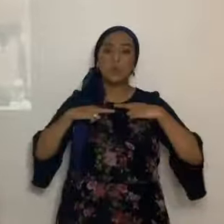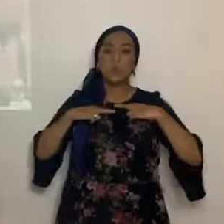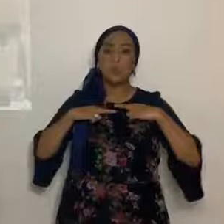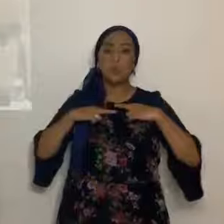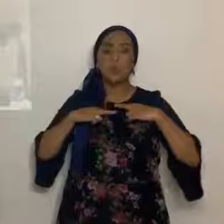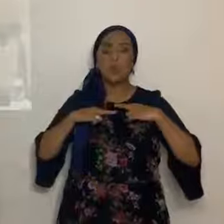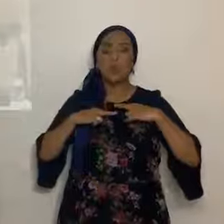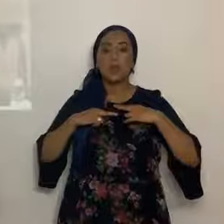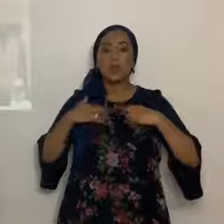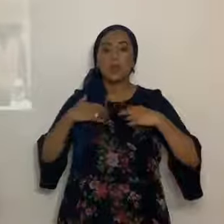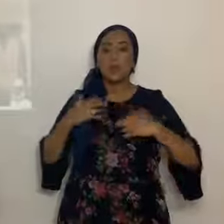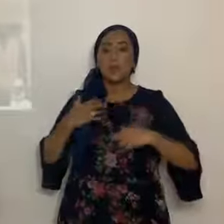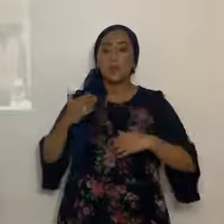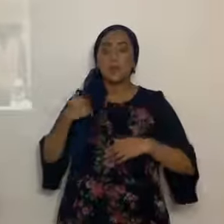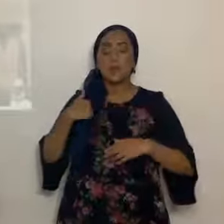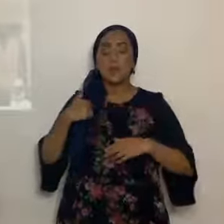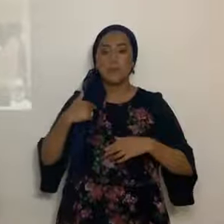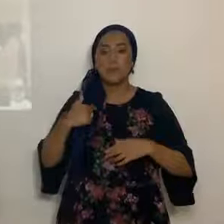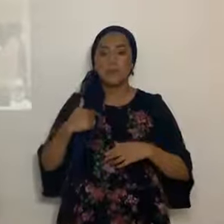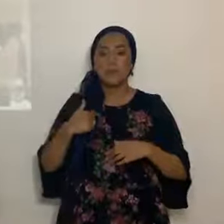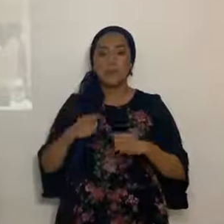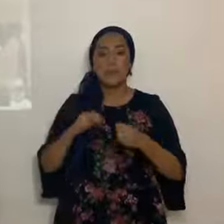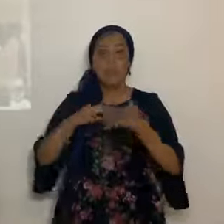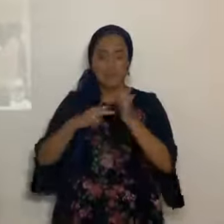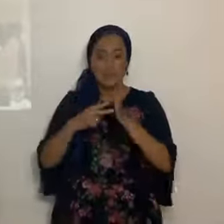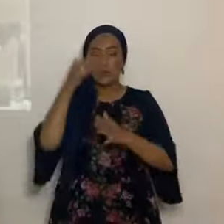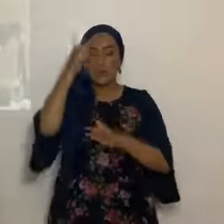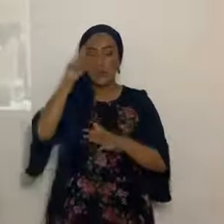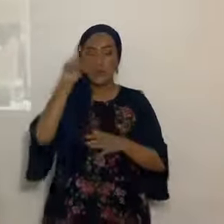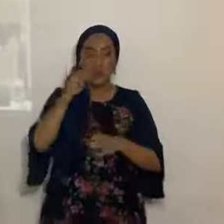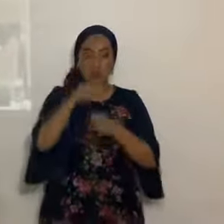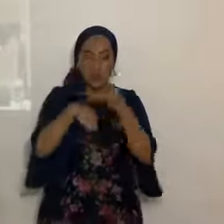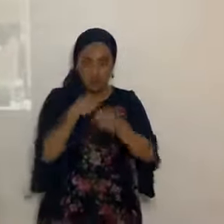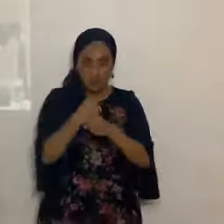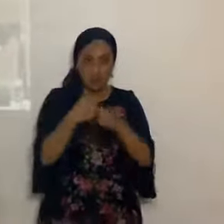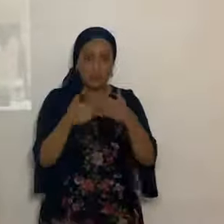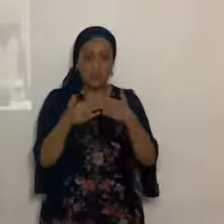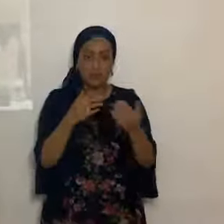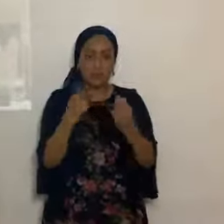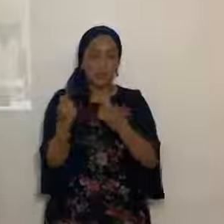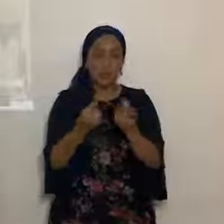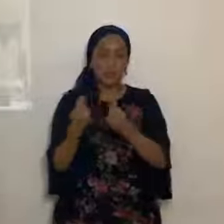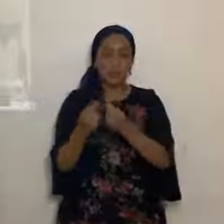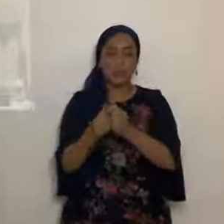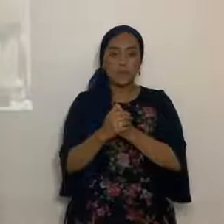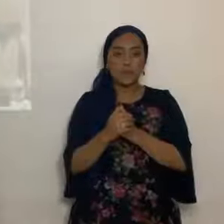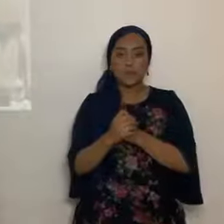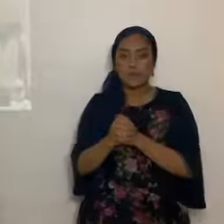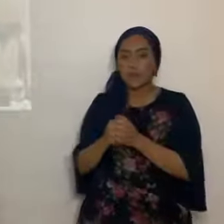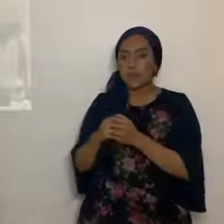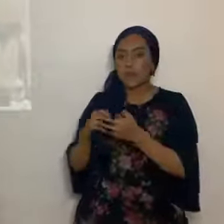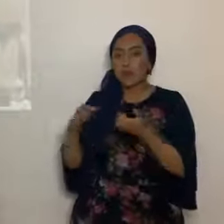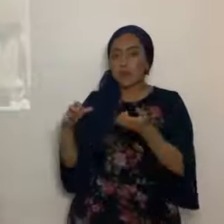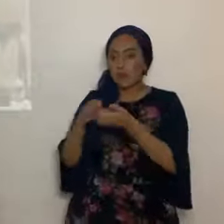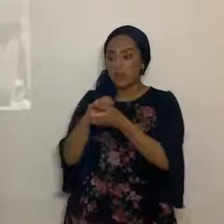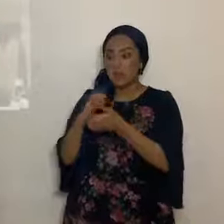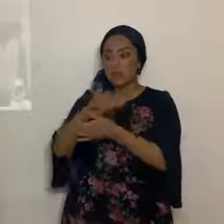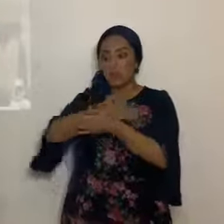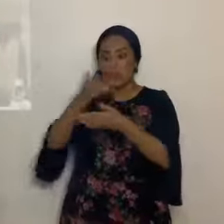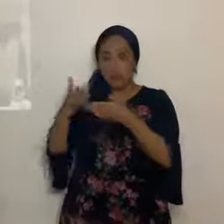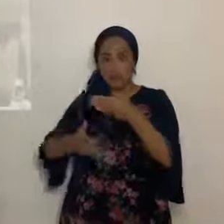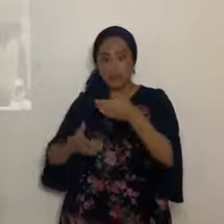tanto, juré en mi ira, no entrarán en mi reposo. Se está refiriendo al milenio, aunque las obras suyas estaban acabadas desde la fundación del